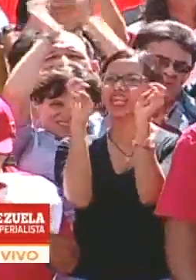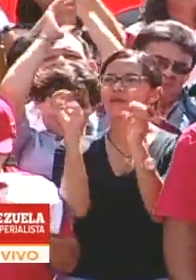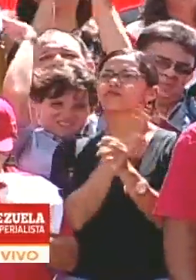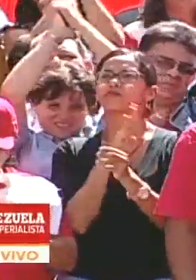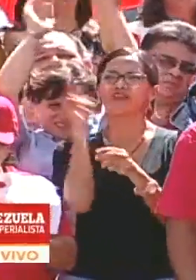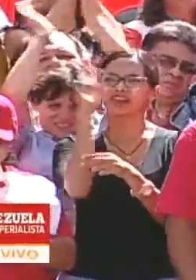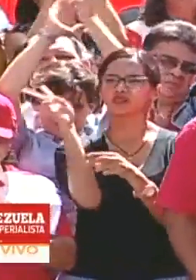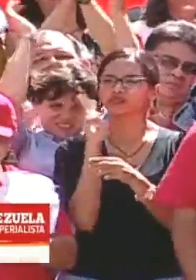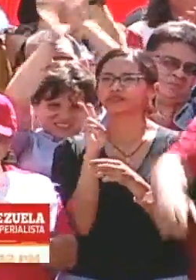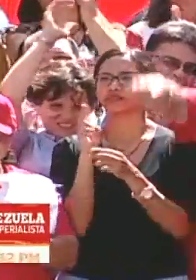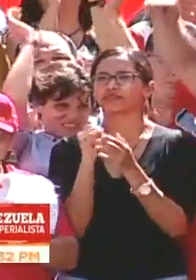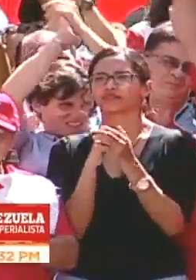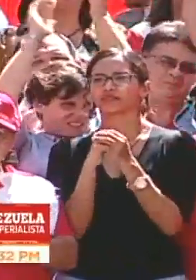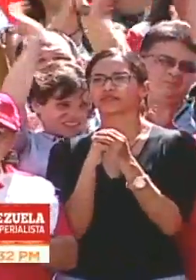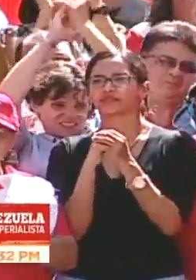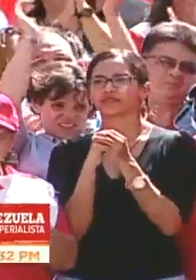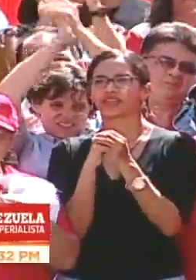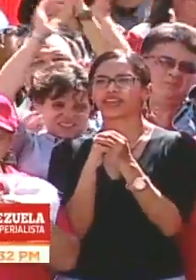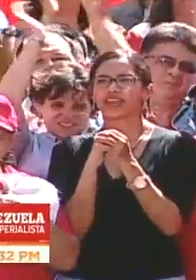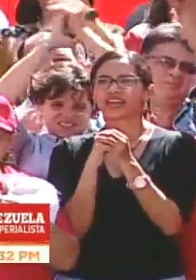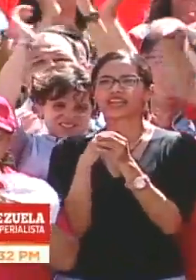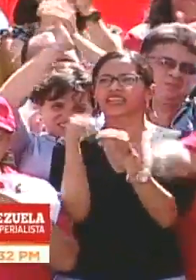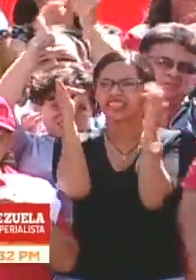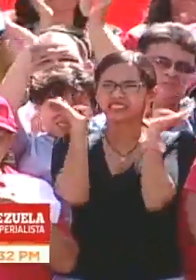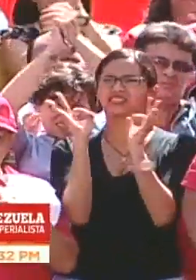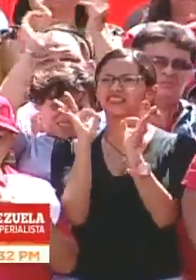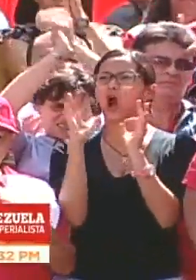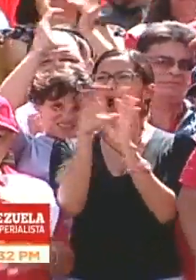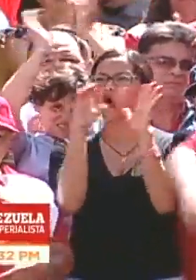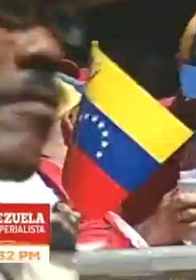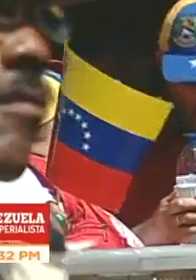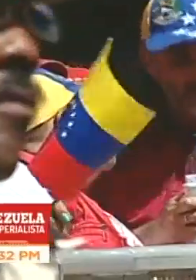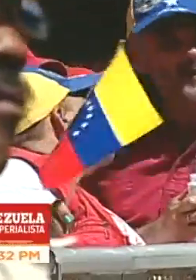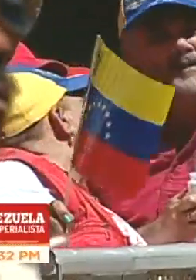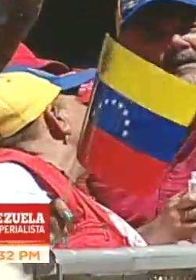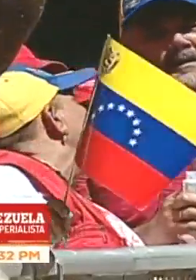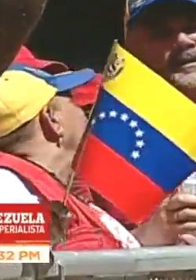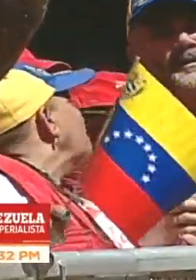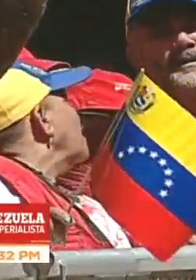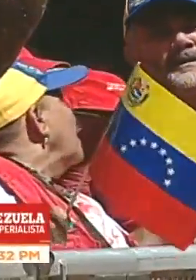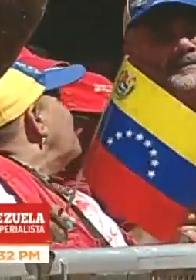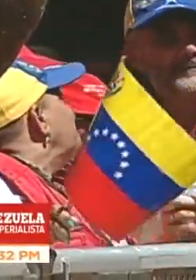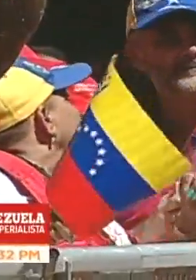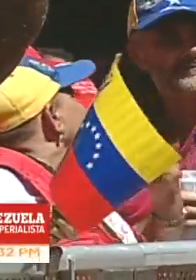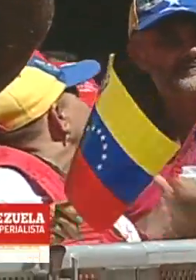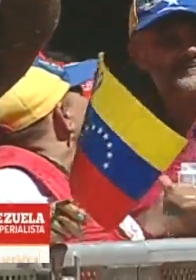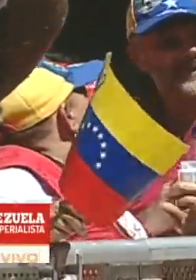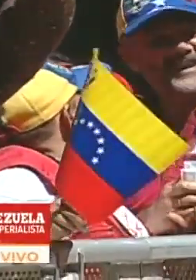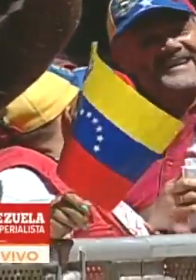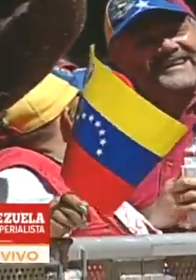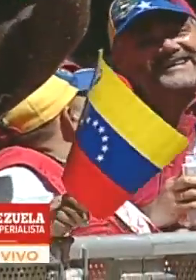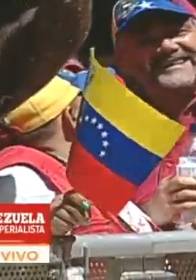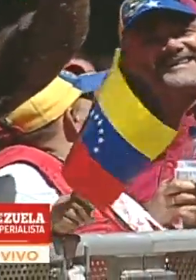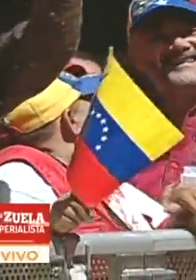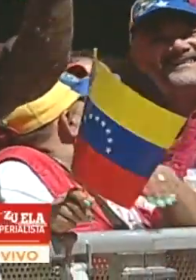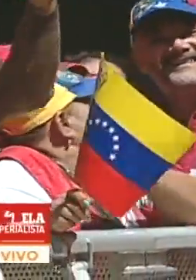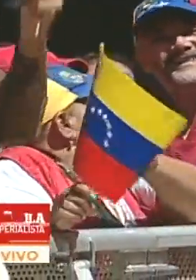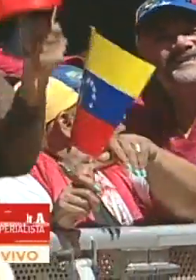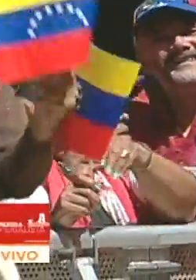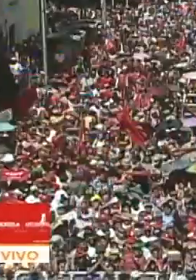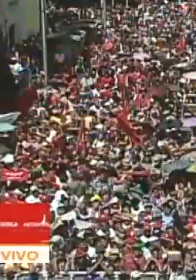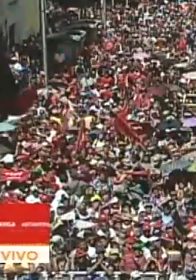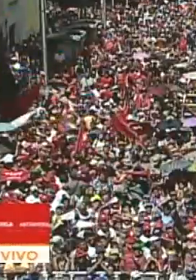Venezuela. Que sea absolutamente constitucional, que nos vamos de la OEA, que no nos interesa estar